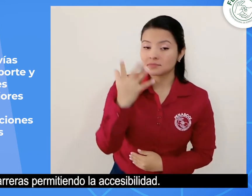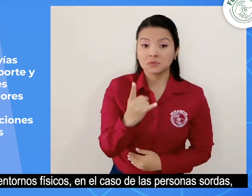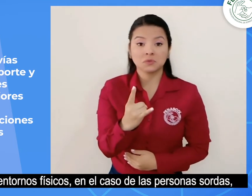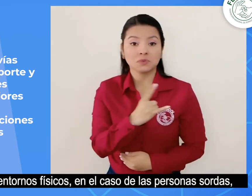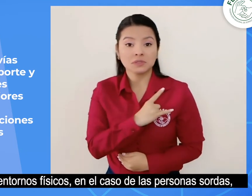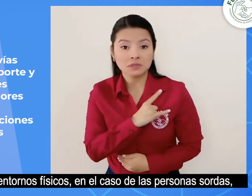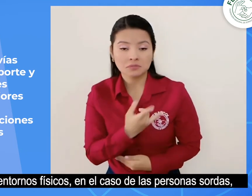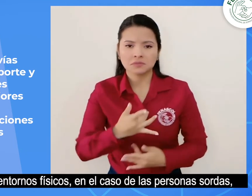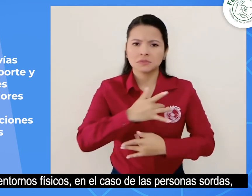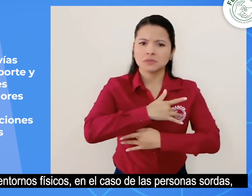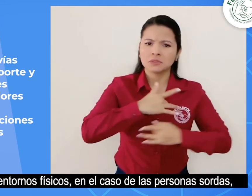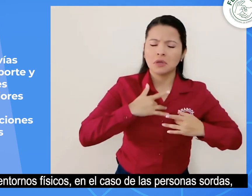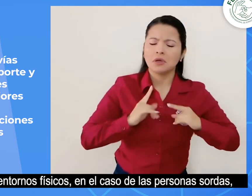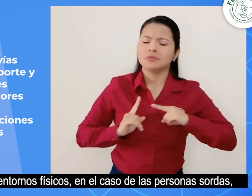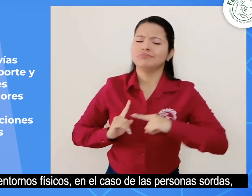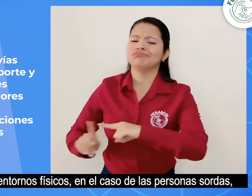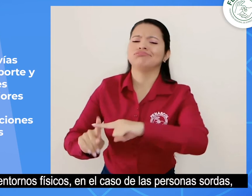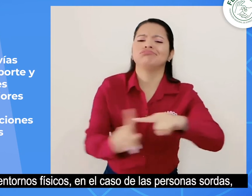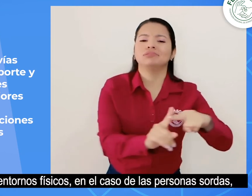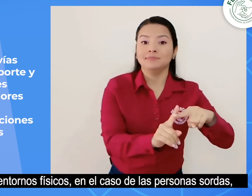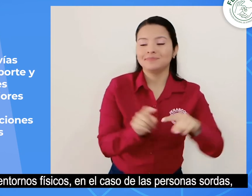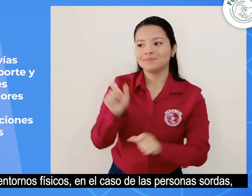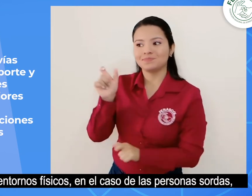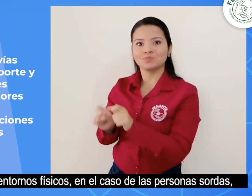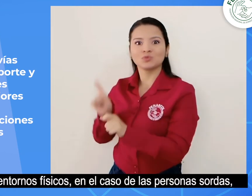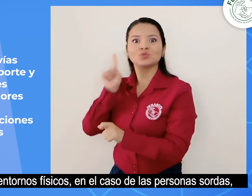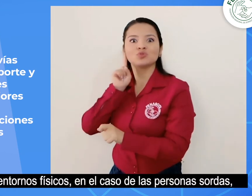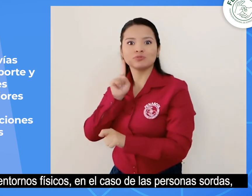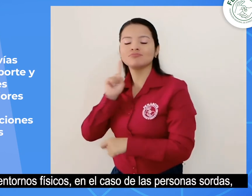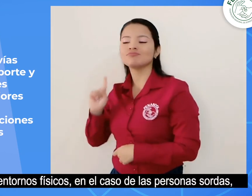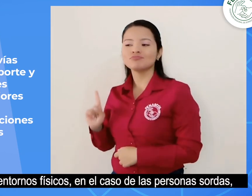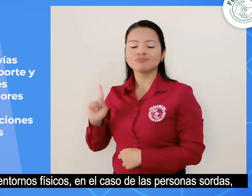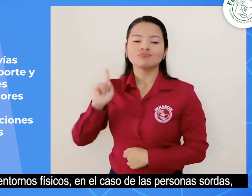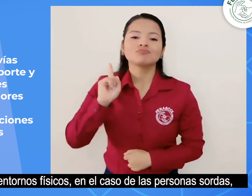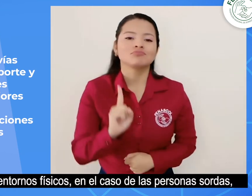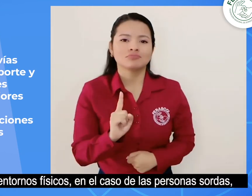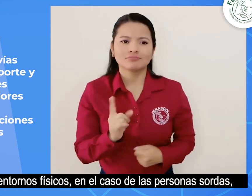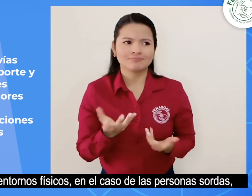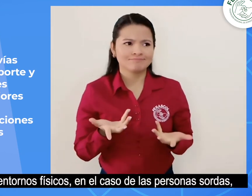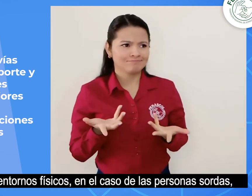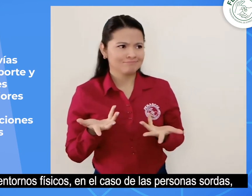En los diferentes entornos físicos, en el caso de las personas sordas.